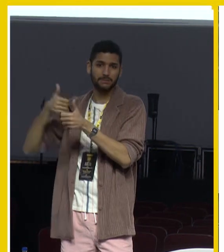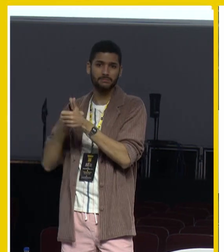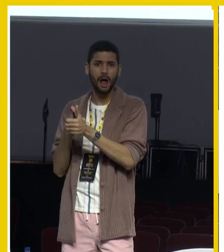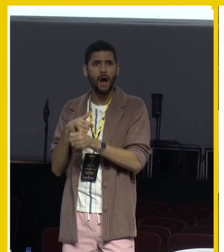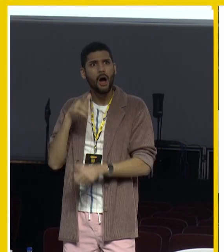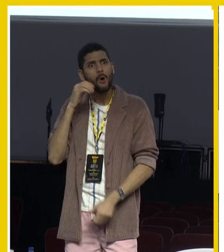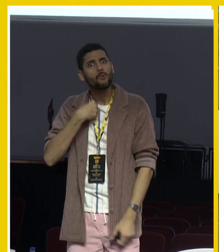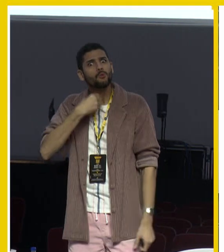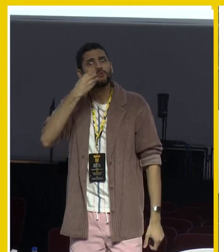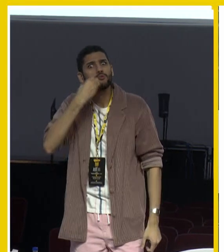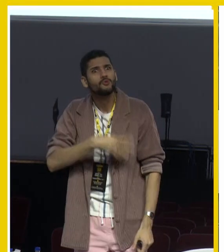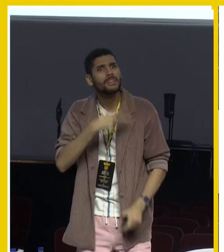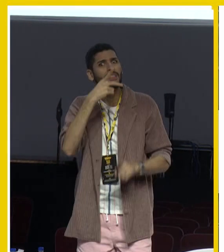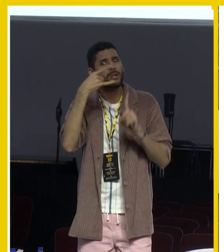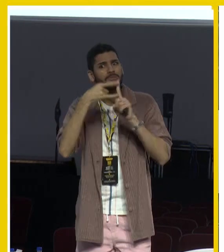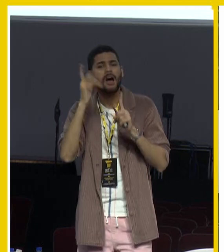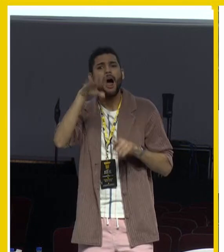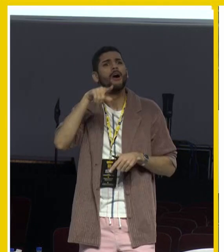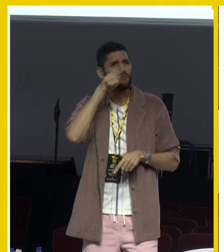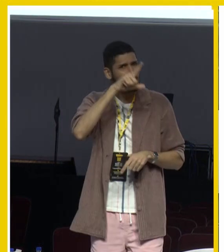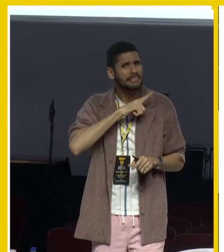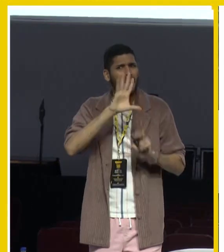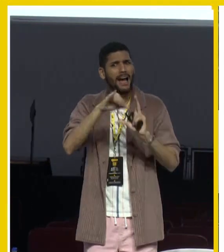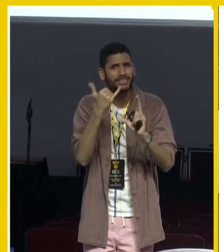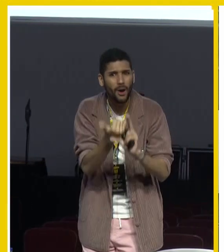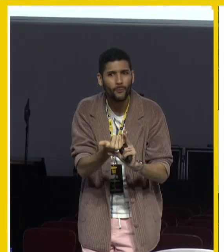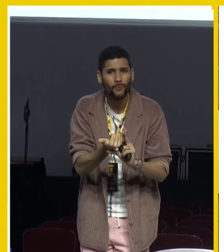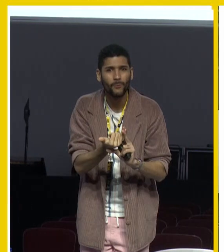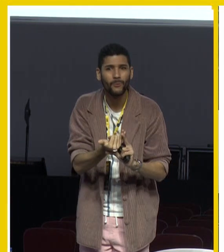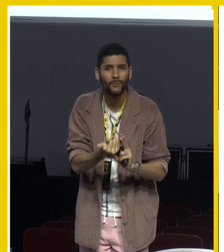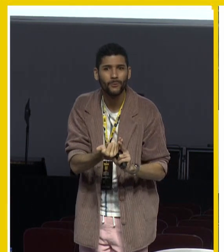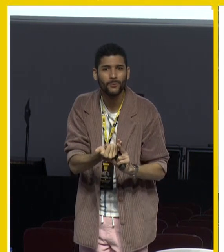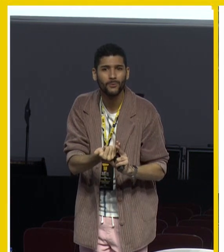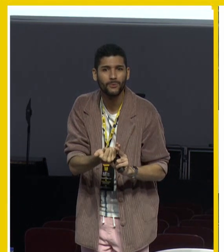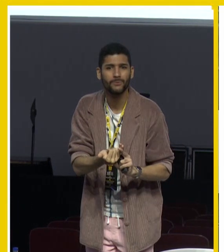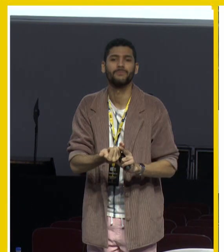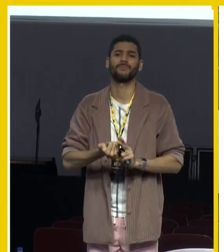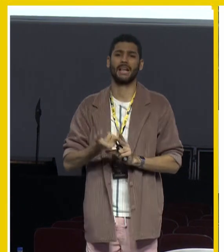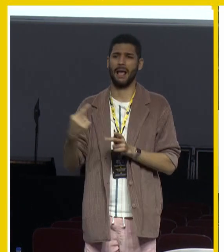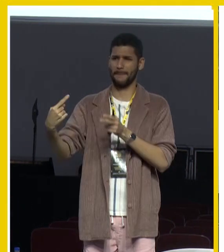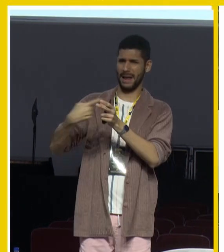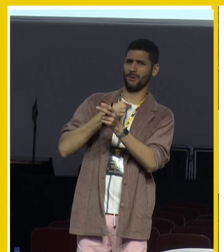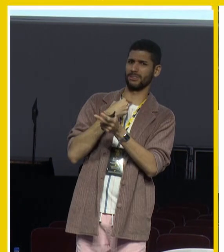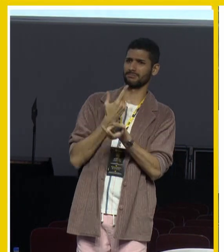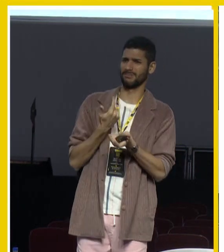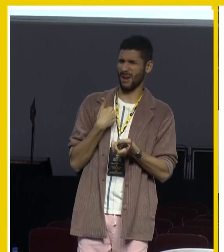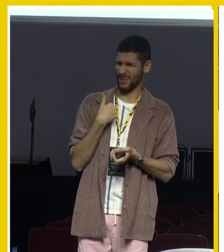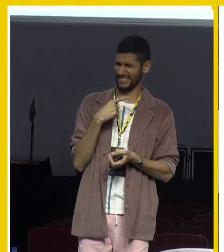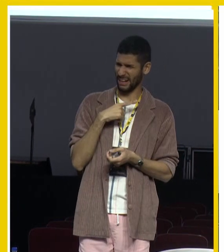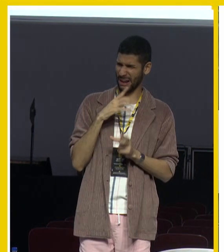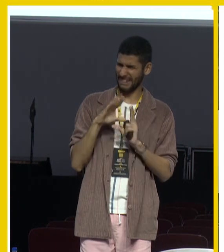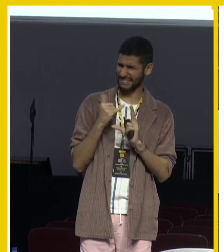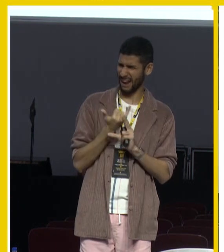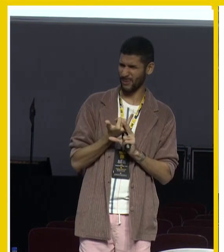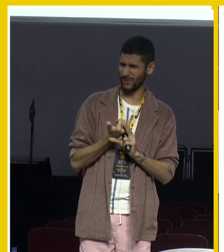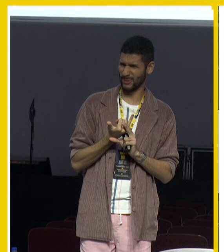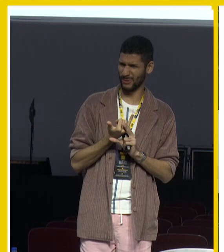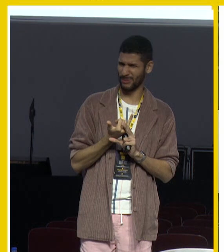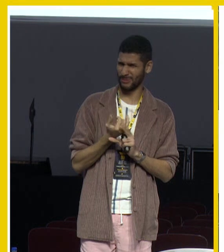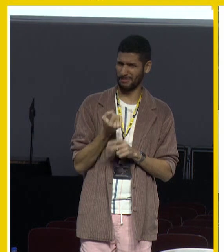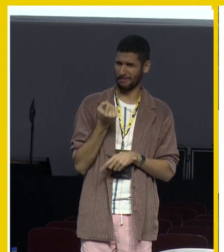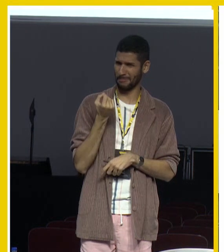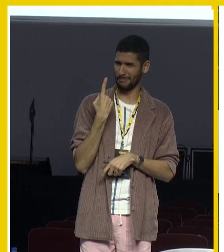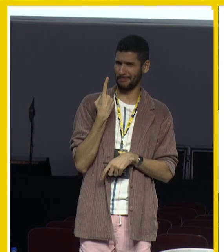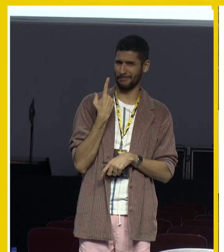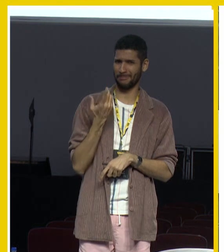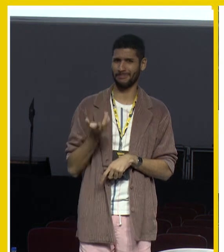e algumas pessoas me seguiam e aí elas começaram a perguntar a outras pessoas começaram a perguntar você tem canal